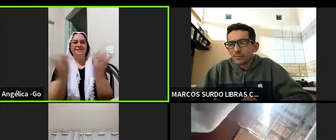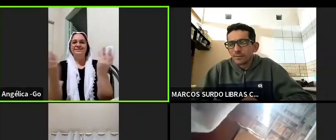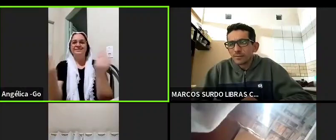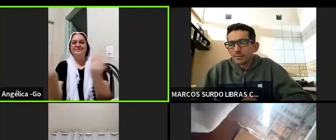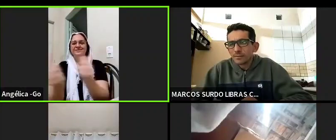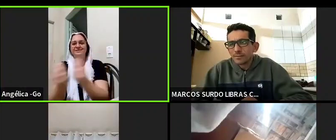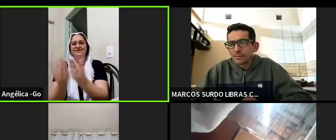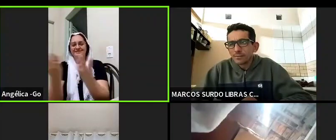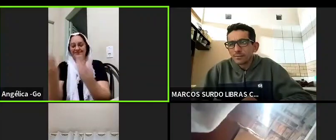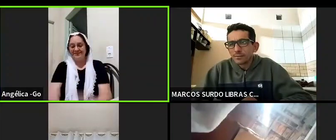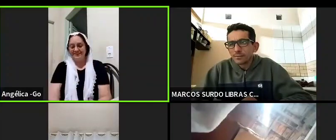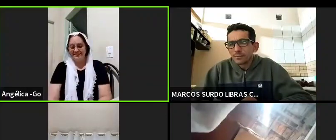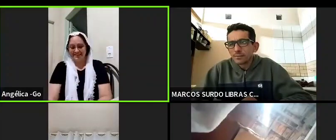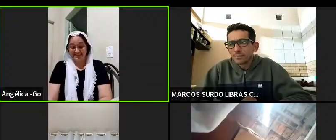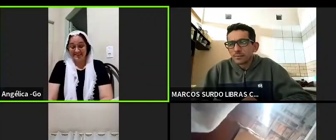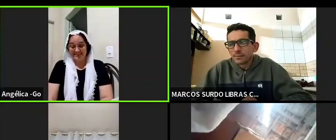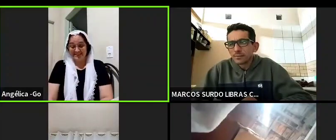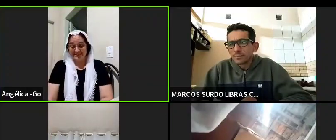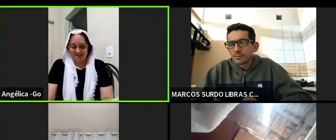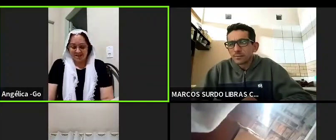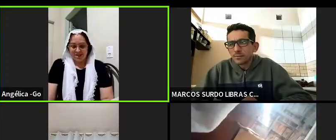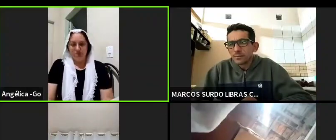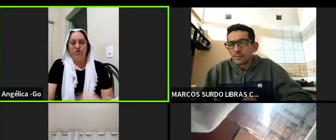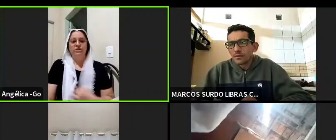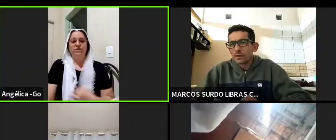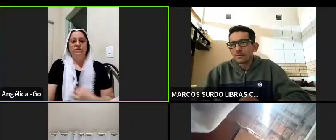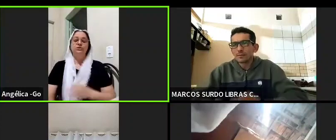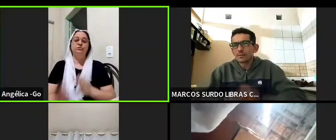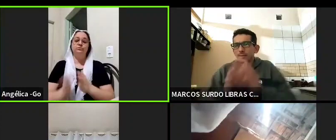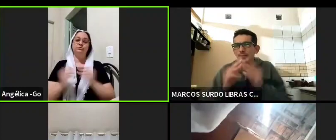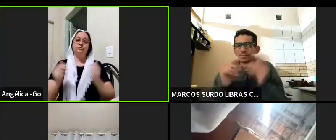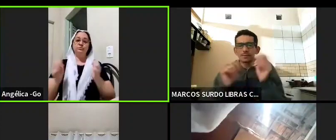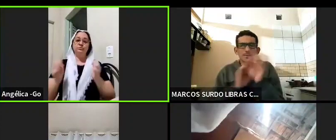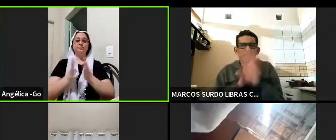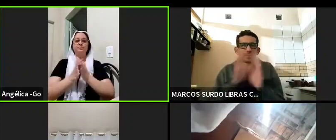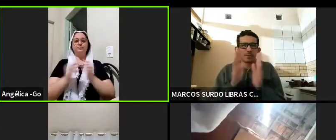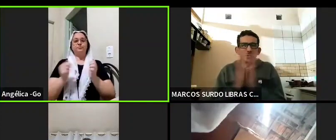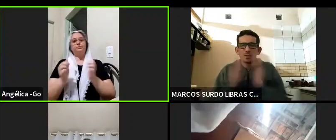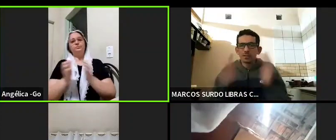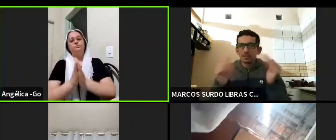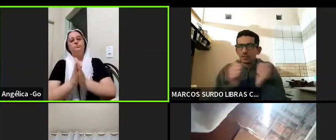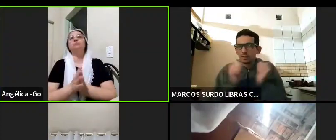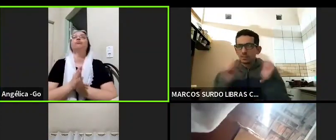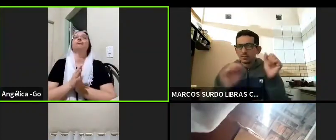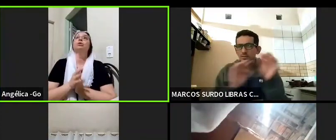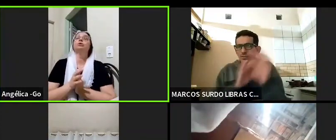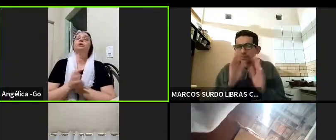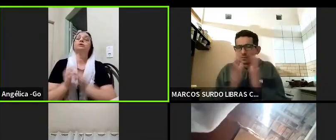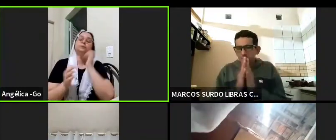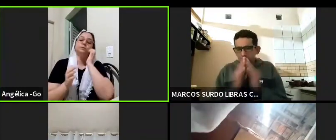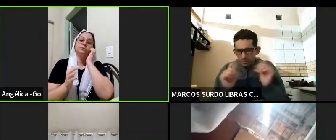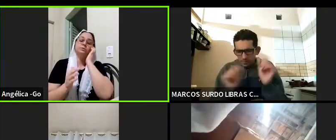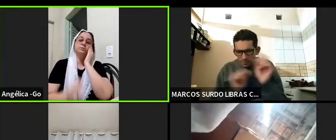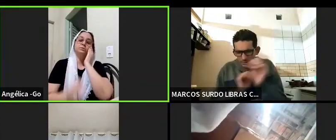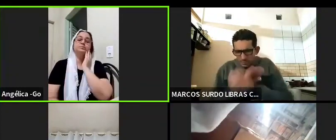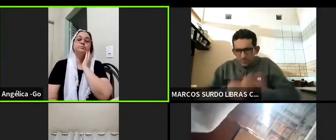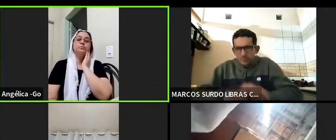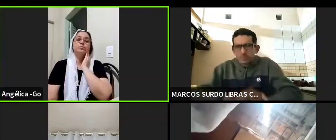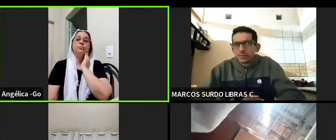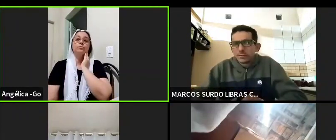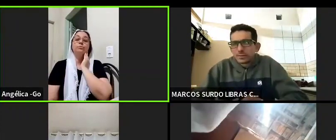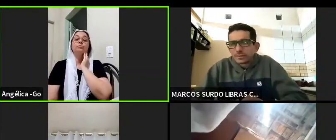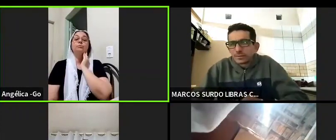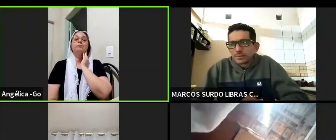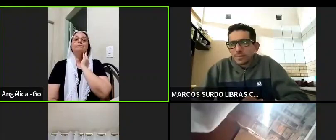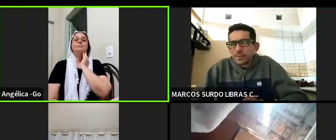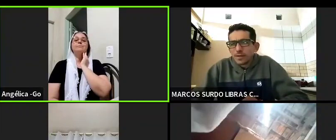tu descansarás desse calor, dessa prova, dessa dor, dessa angústia. Aleluia, não